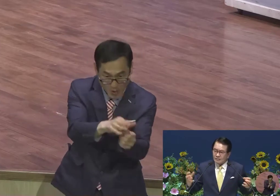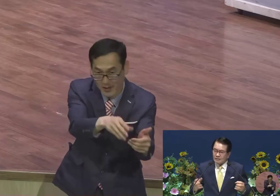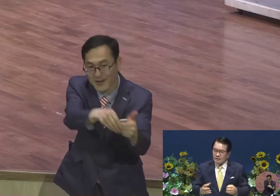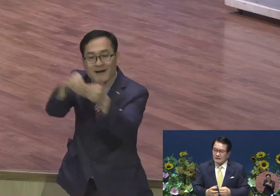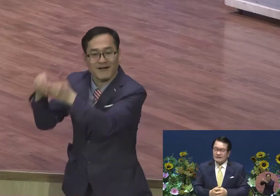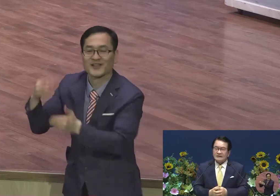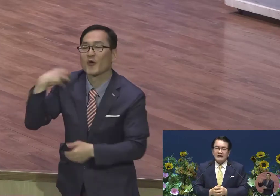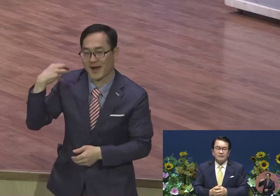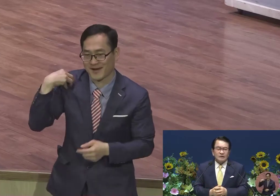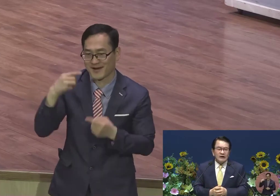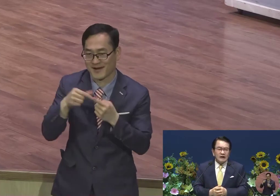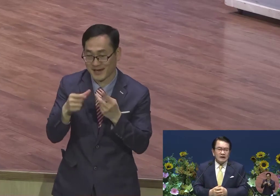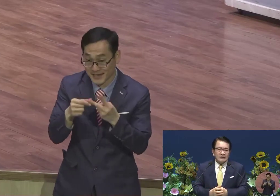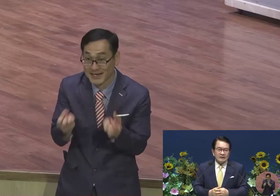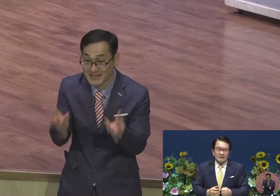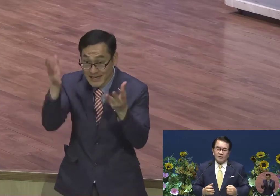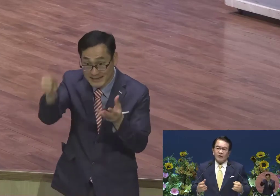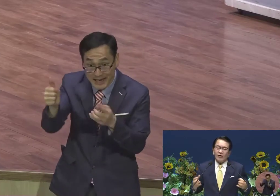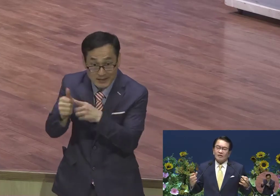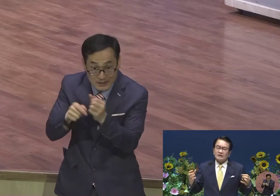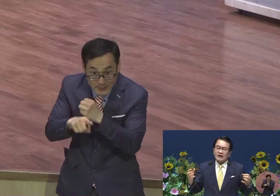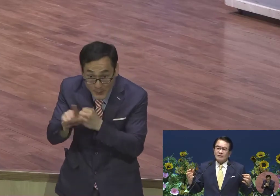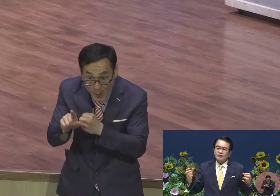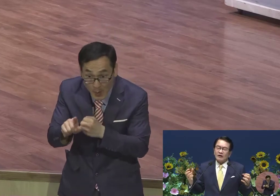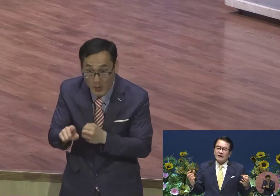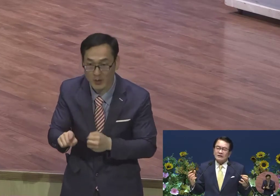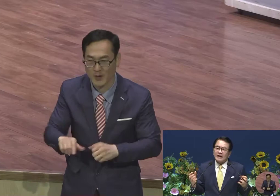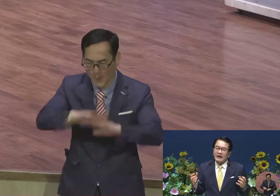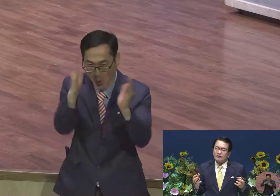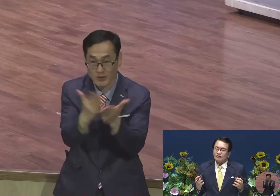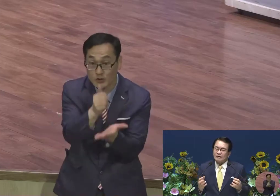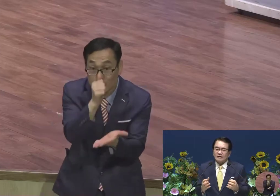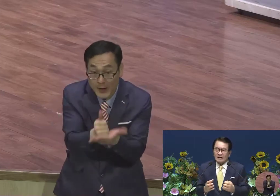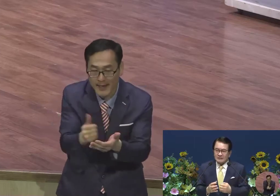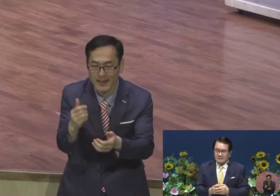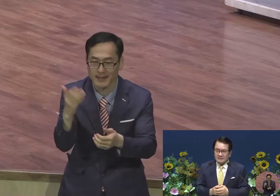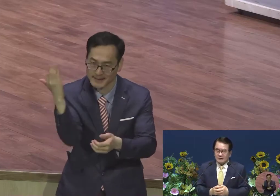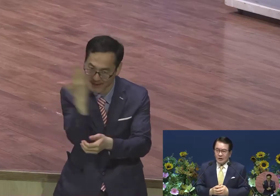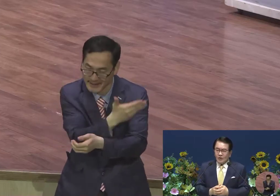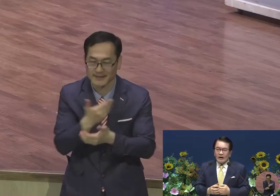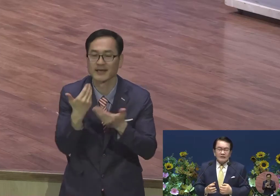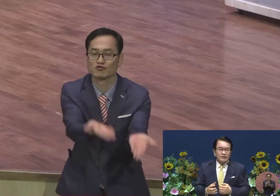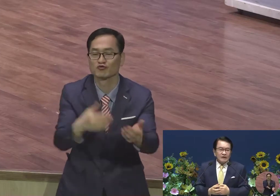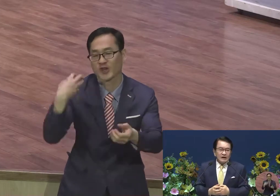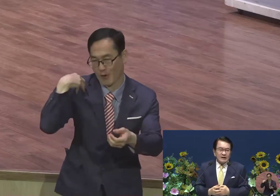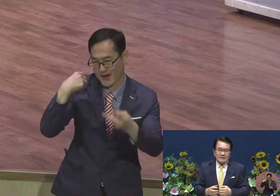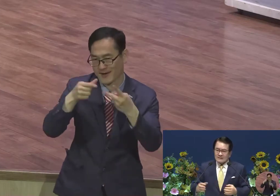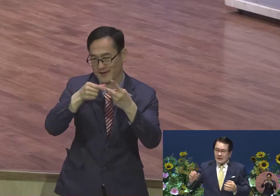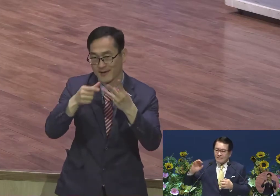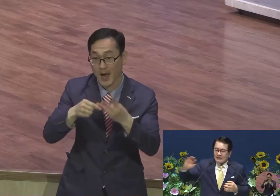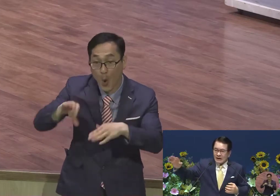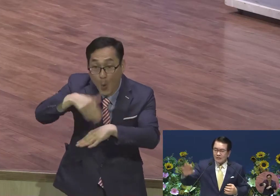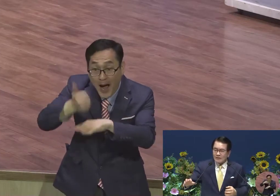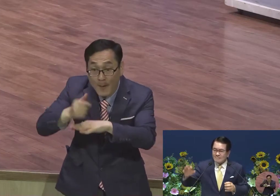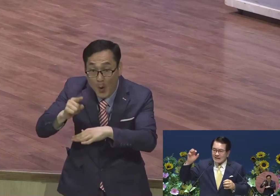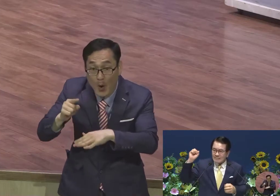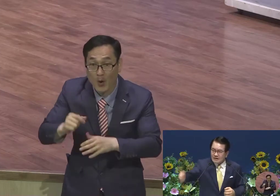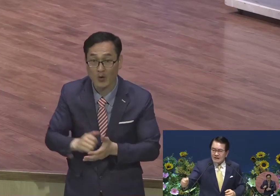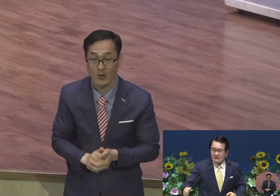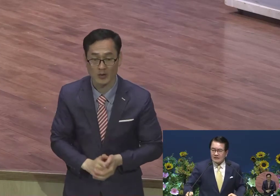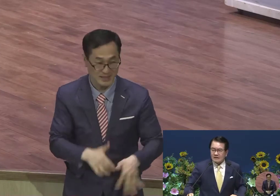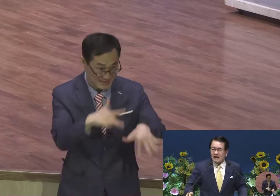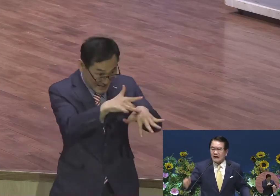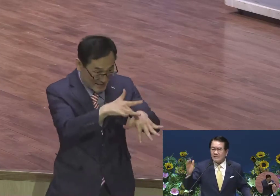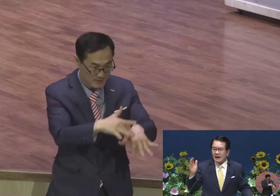사람으로 제사장이 뭐냐 모든 사람 죄를 사해주는 역할이었어요 왕이 뭐냐 사람들 괴롭히는